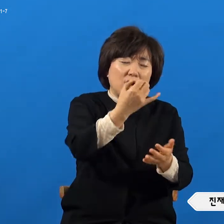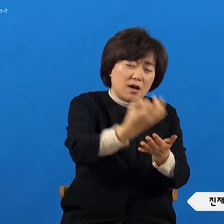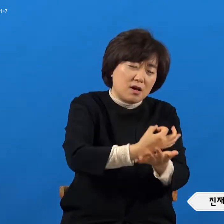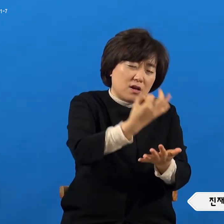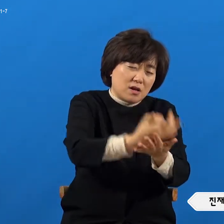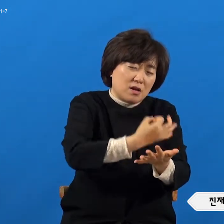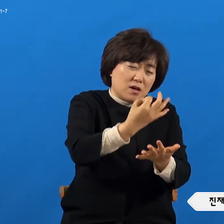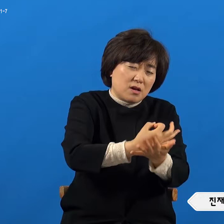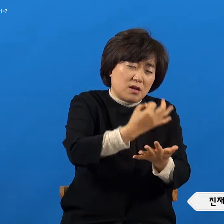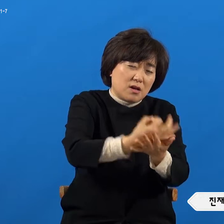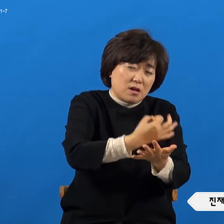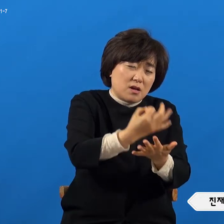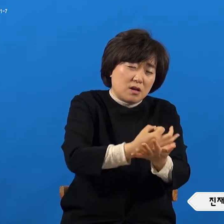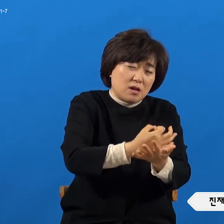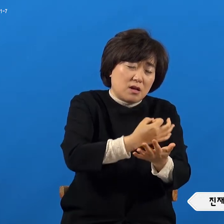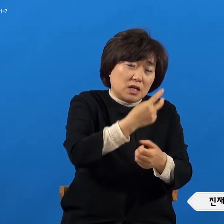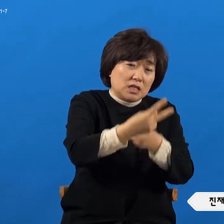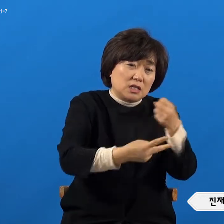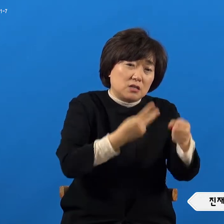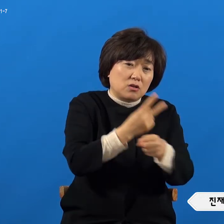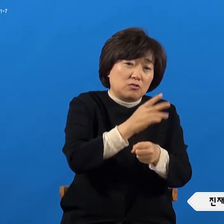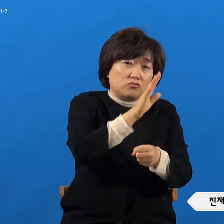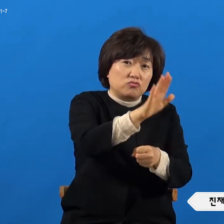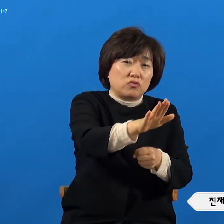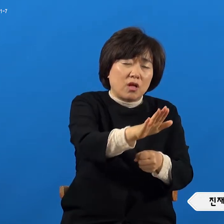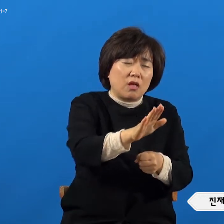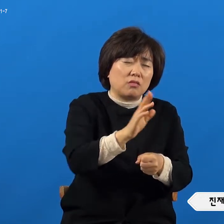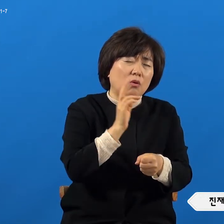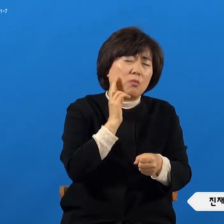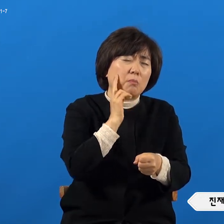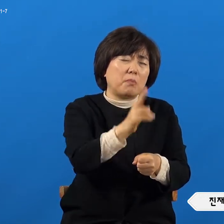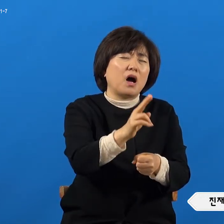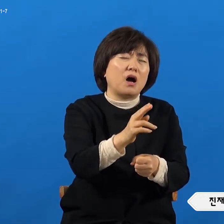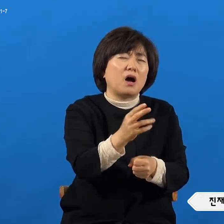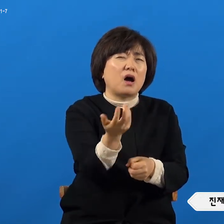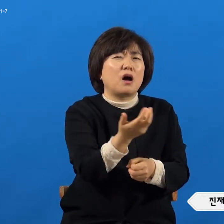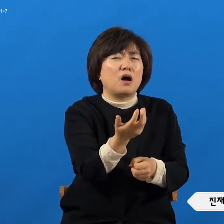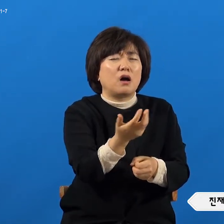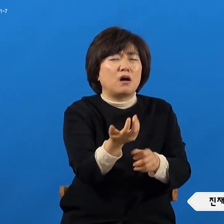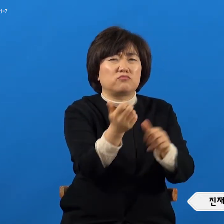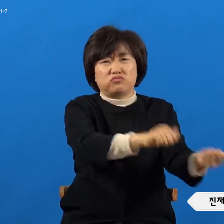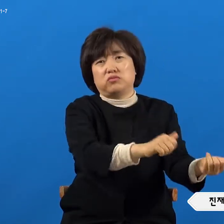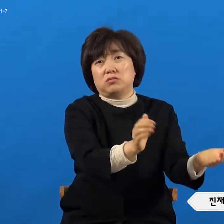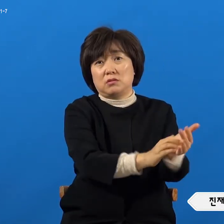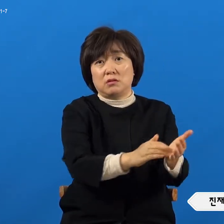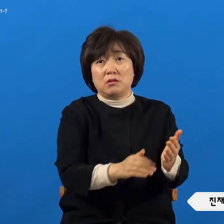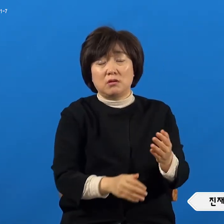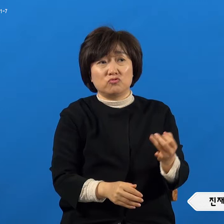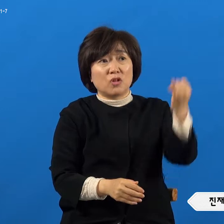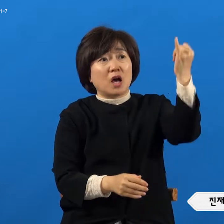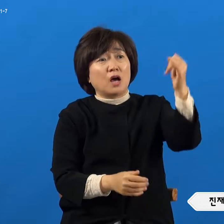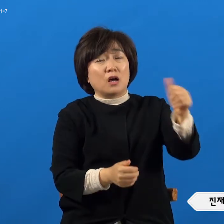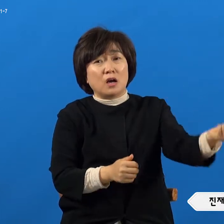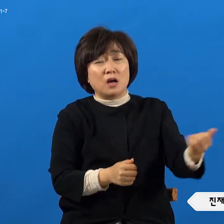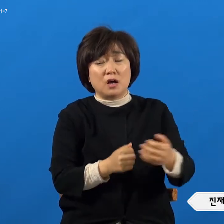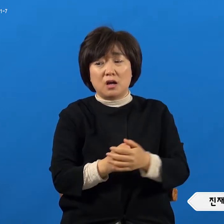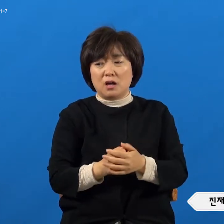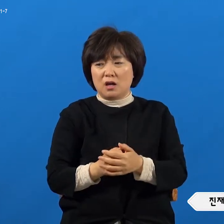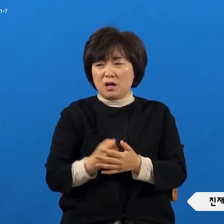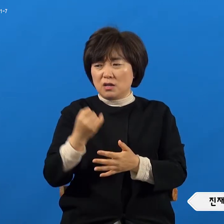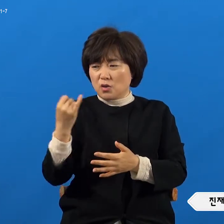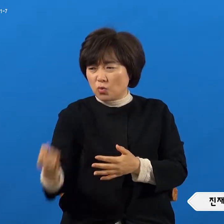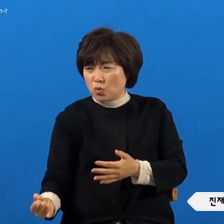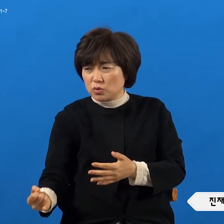누나마저 과로로 2년 후에 세상을 떠나게 됩니다. 결국 여동생은 고아원으로,